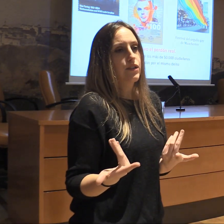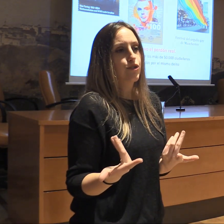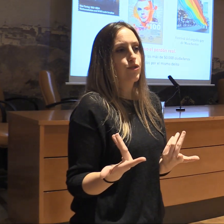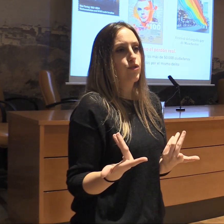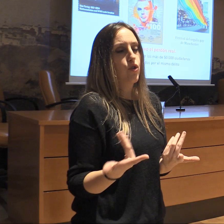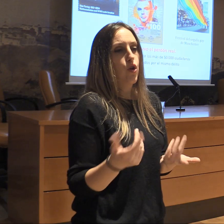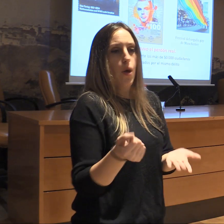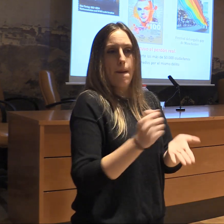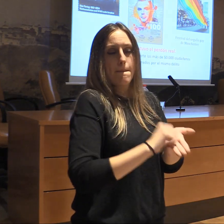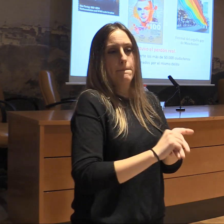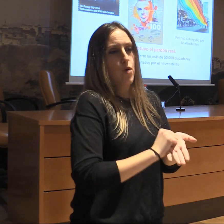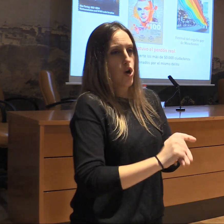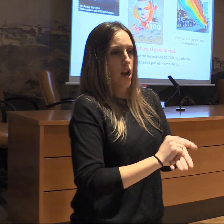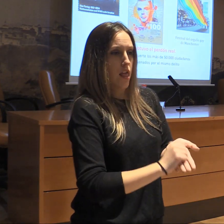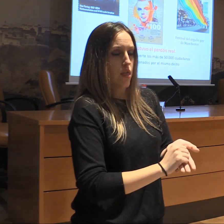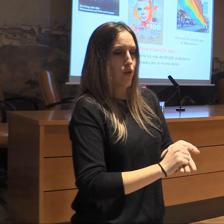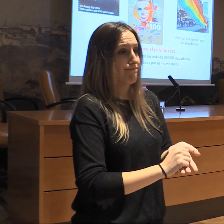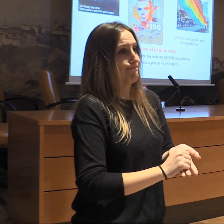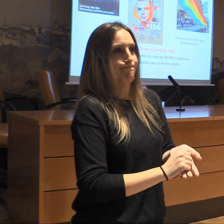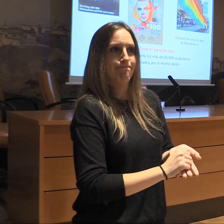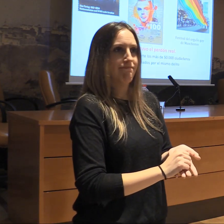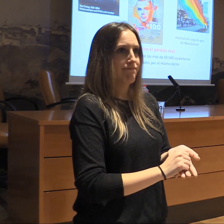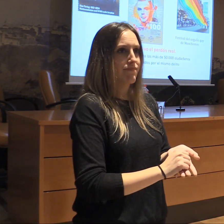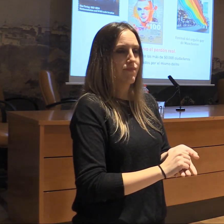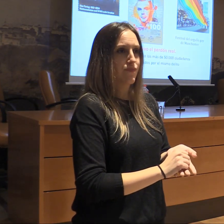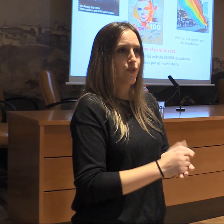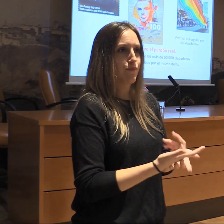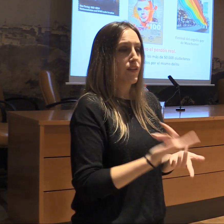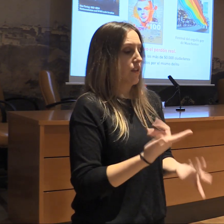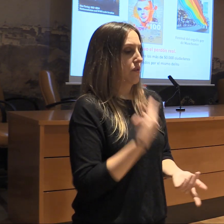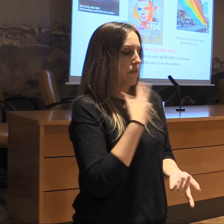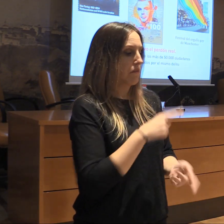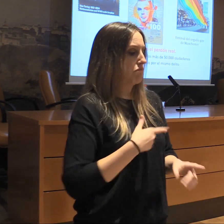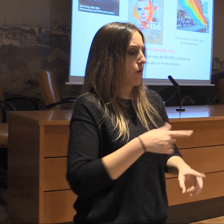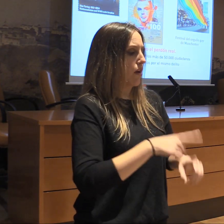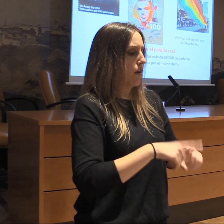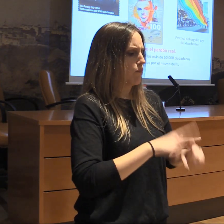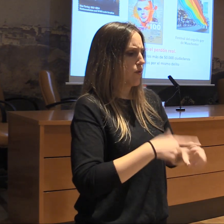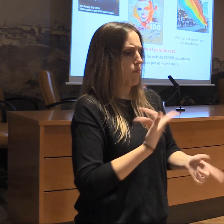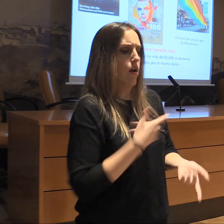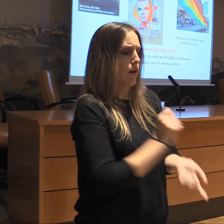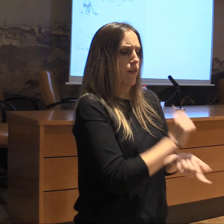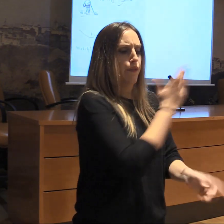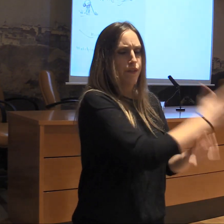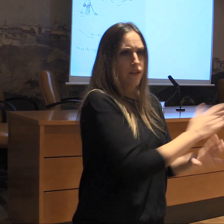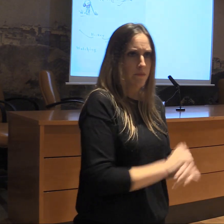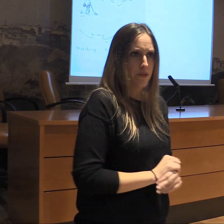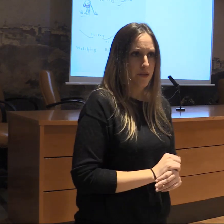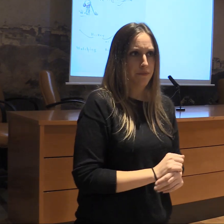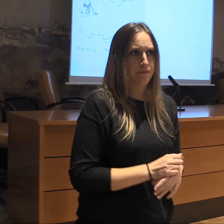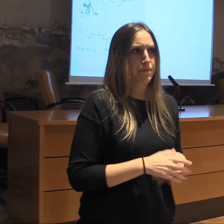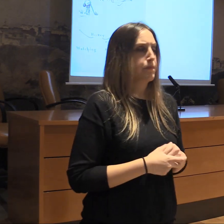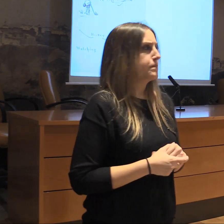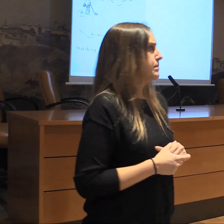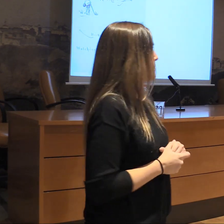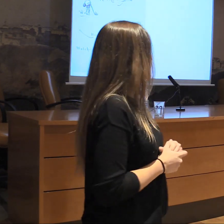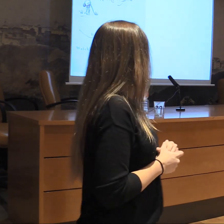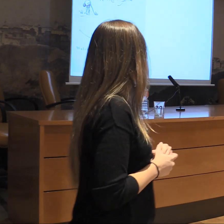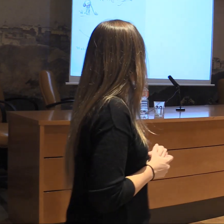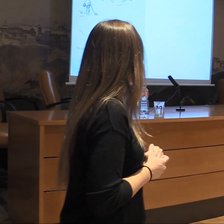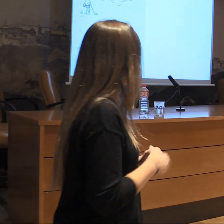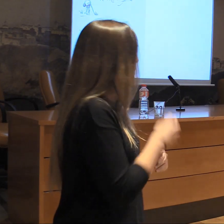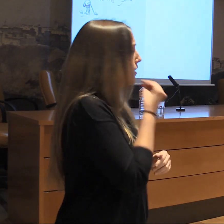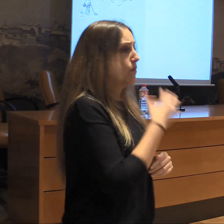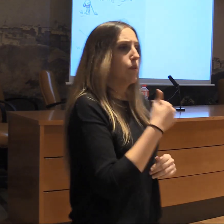no fue borrado de su historial este crimen de haber sido homosexual y no haberse escondido. Bueno, yo